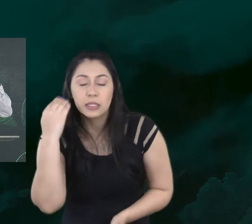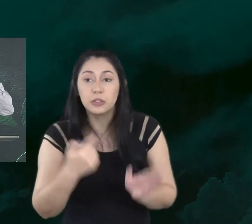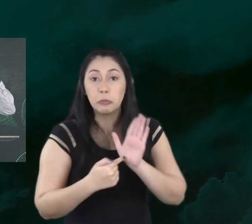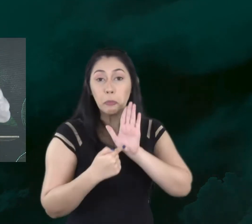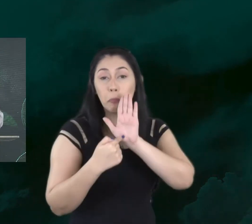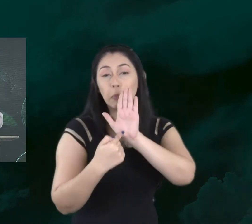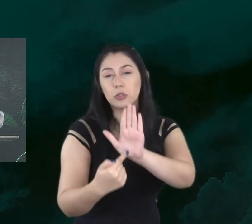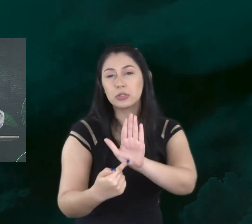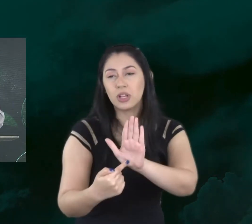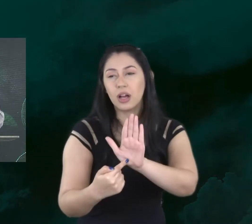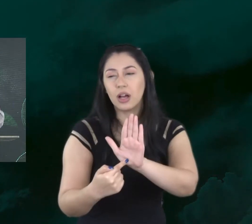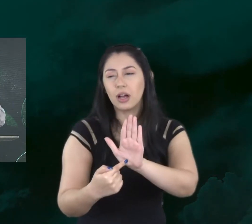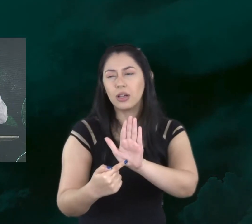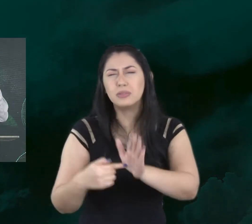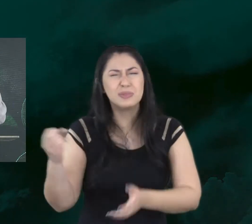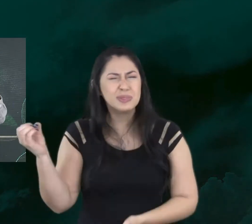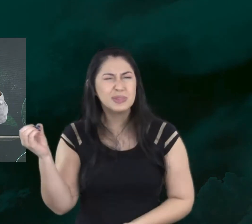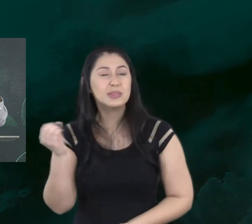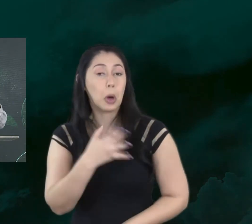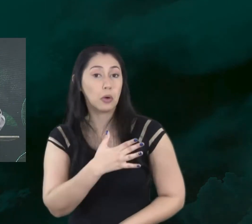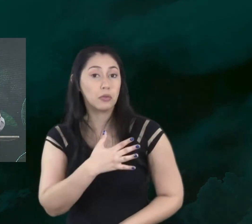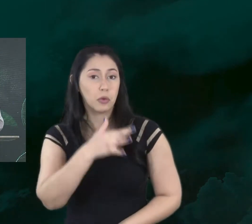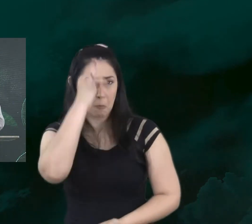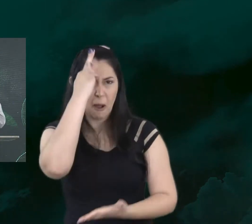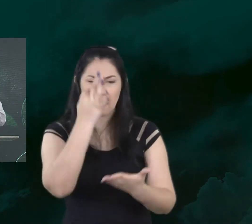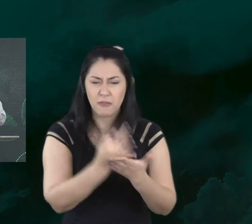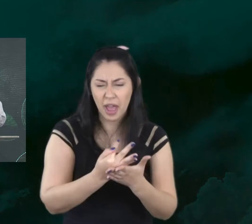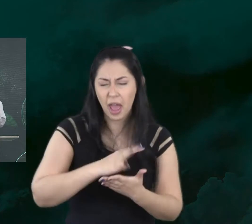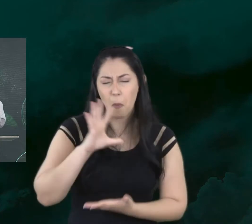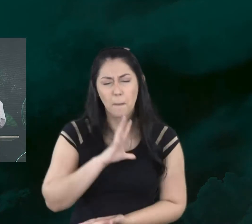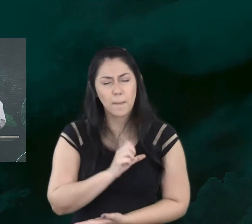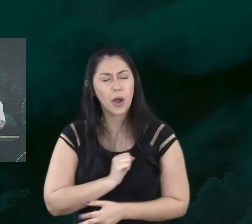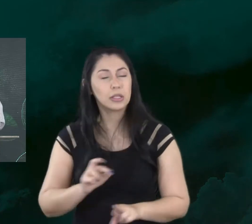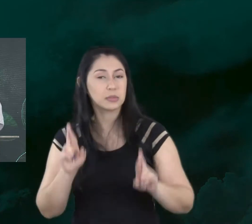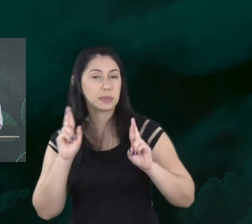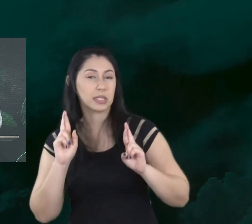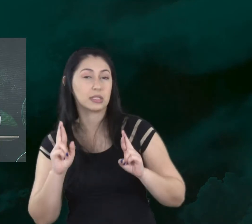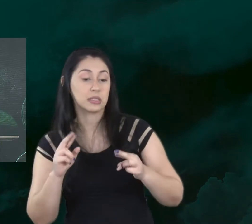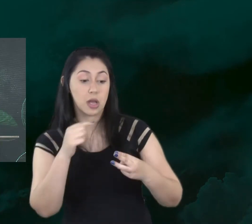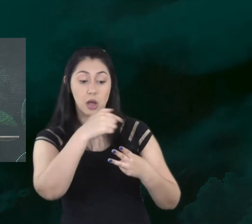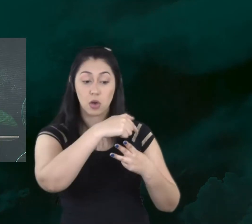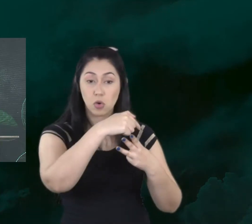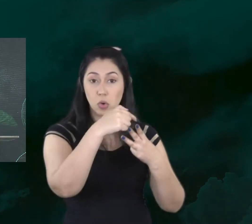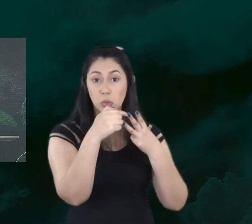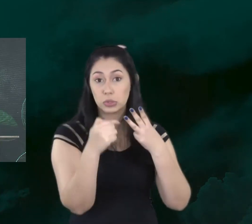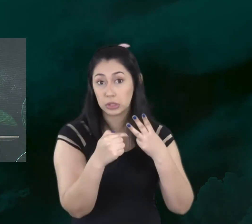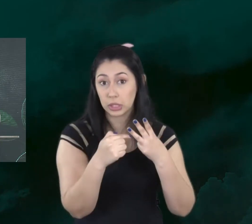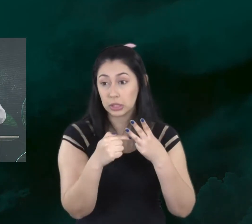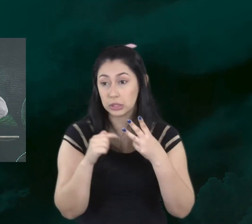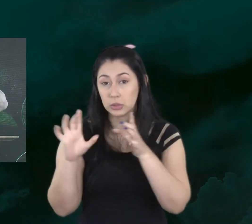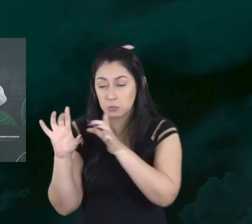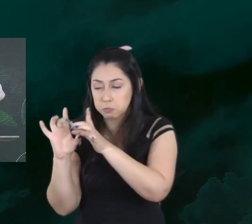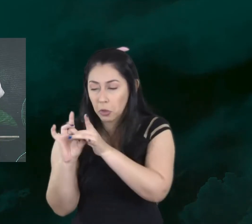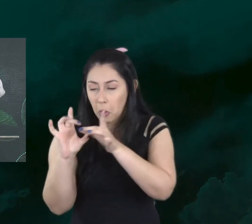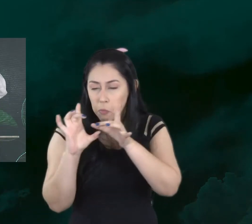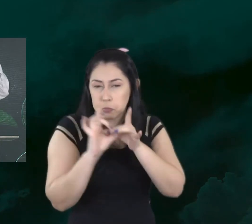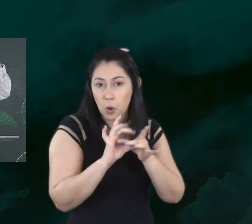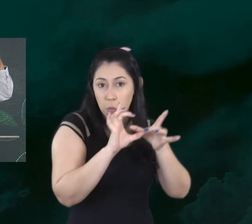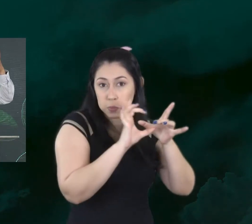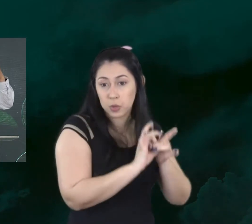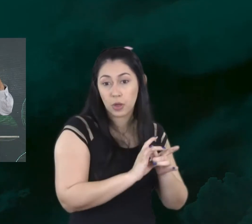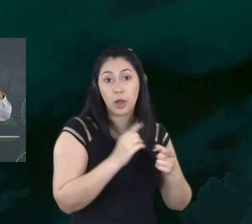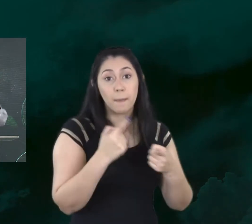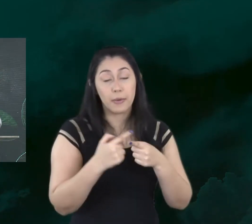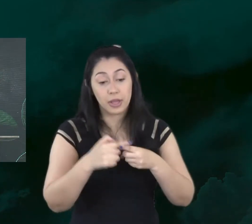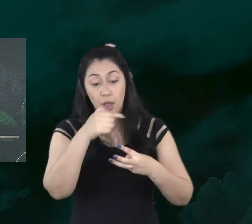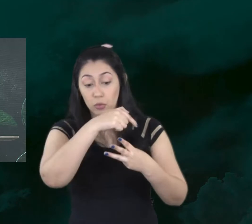vocês de uma maneira nova, né? A fé, o amor e a esperança, e esses três elementos estão totalmente interligados, porque os três elementos